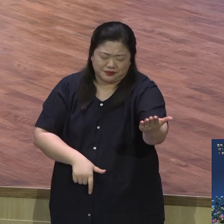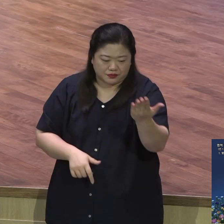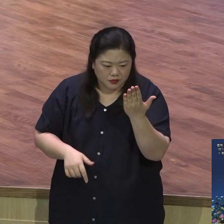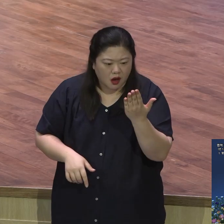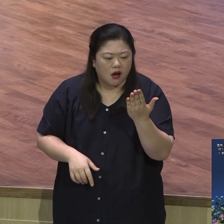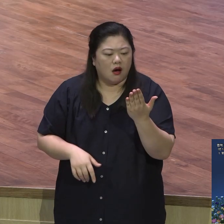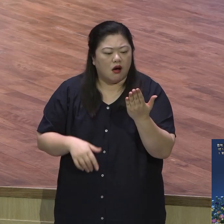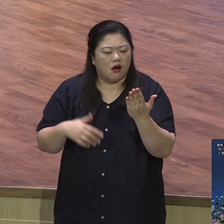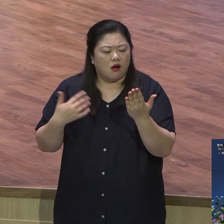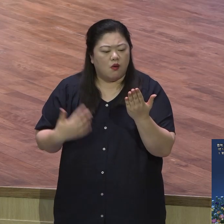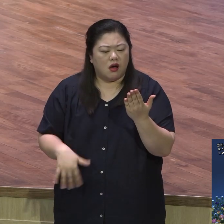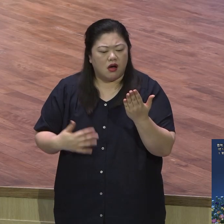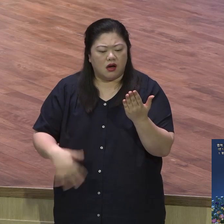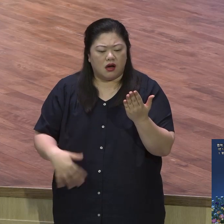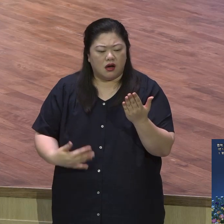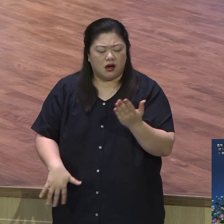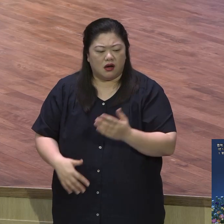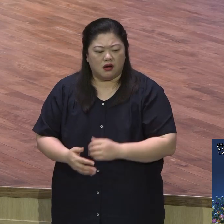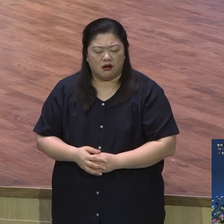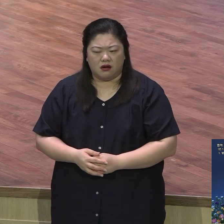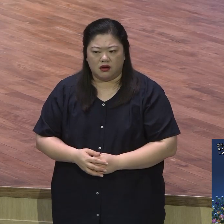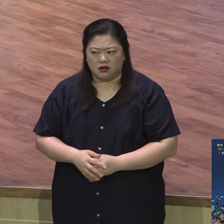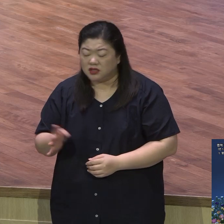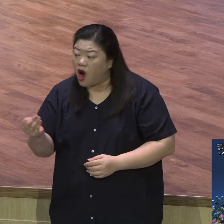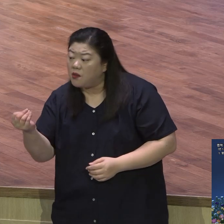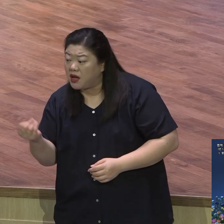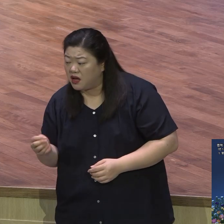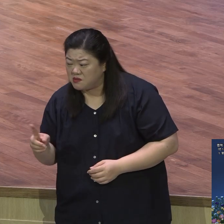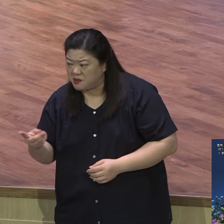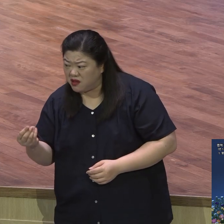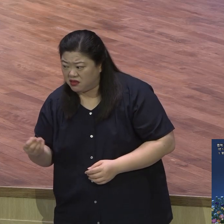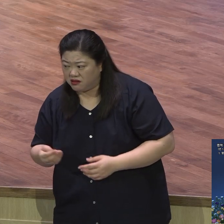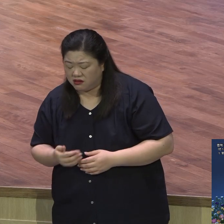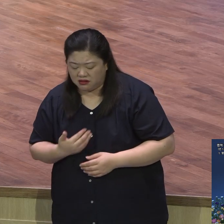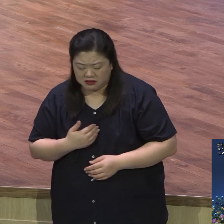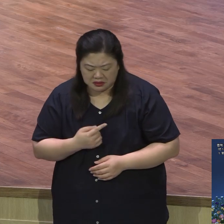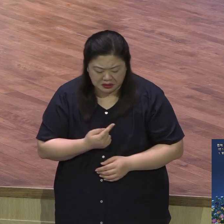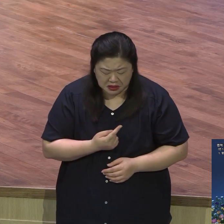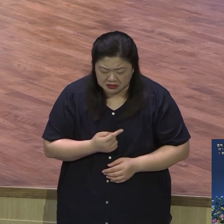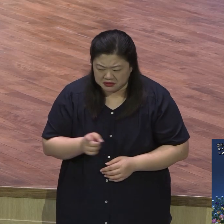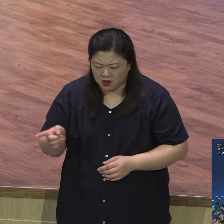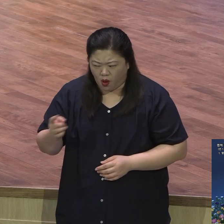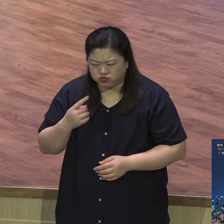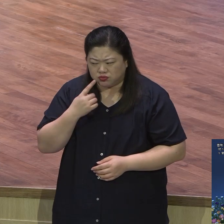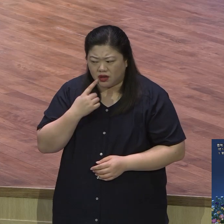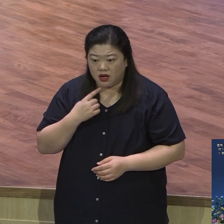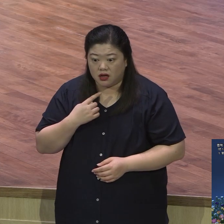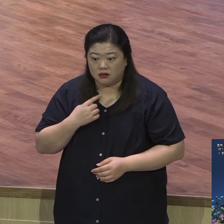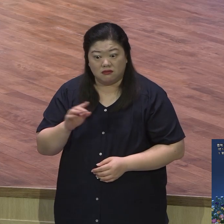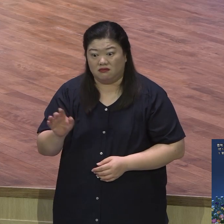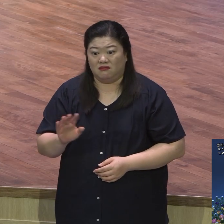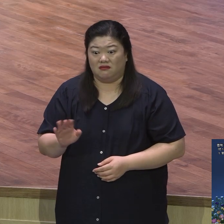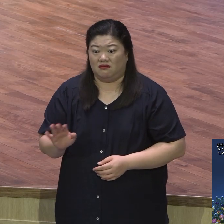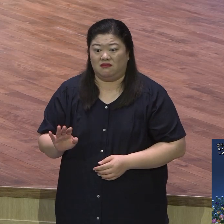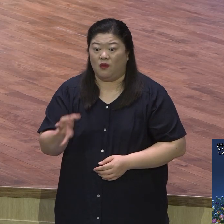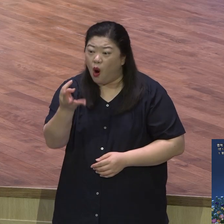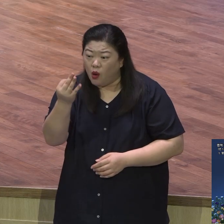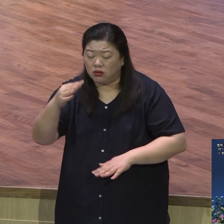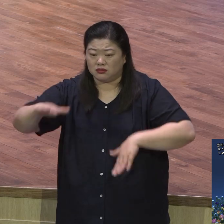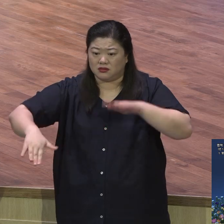뻥했다 돈 자랑합니까? 서로 힘을 합쳐서 없는 사람 모여서 서로 모여가지고 이렇게 하는 모습을 이야 정말